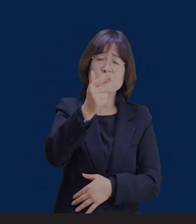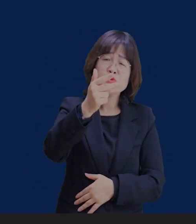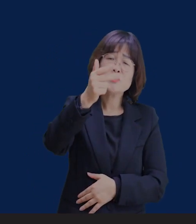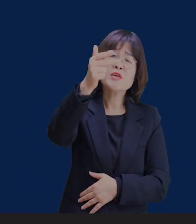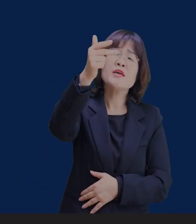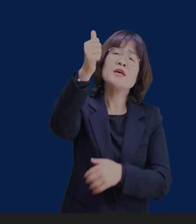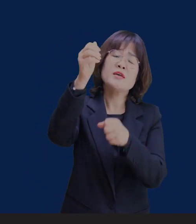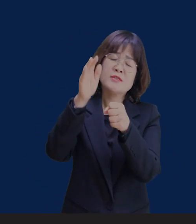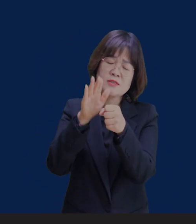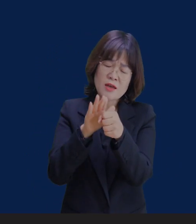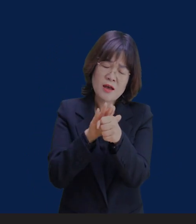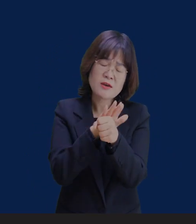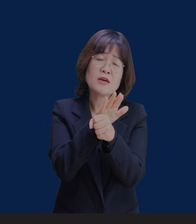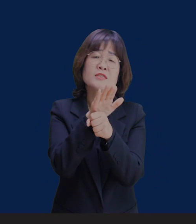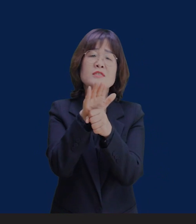채워주소서.